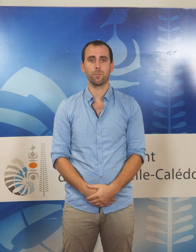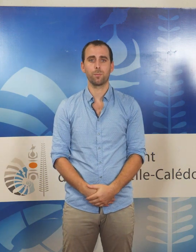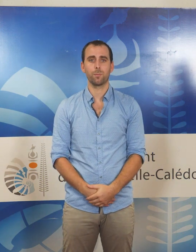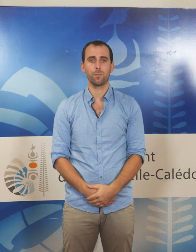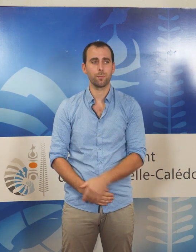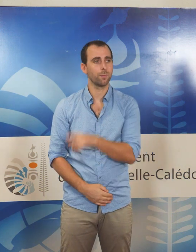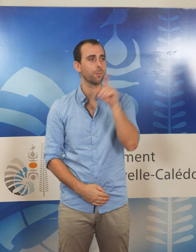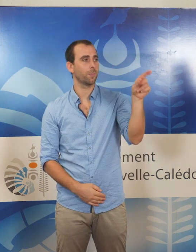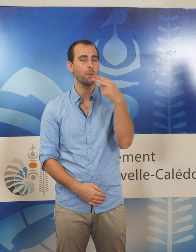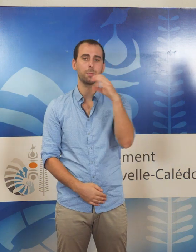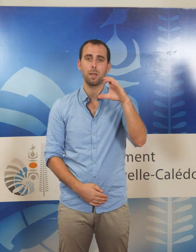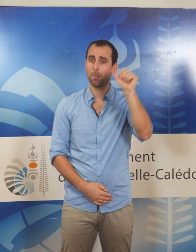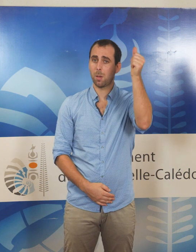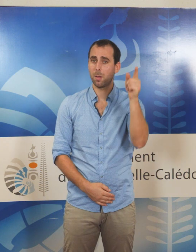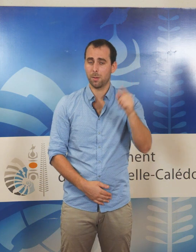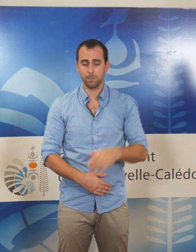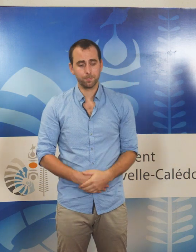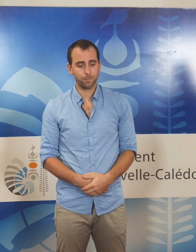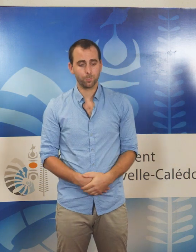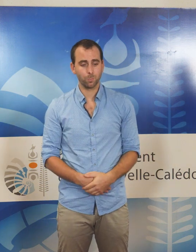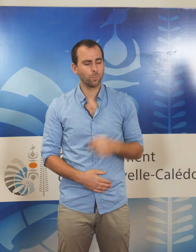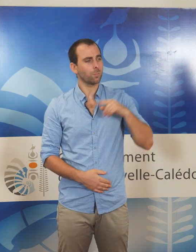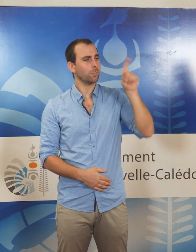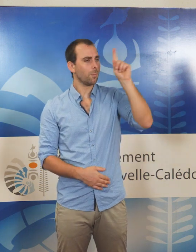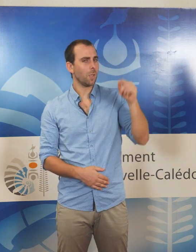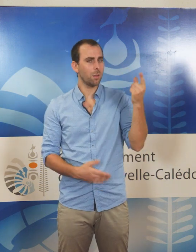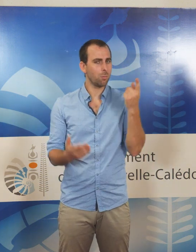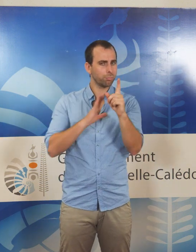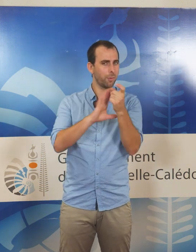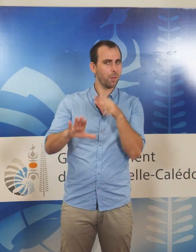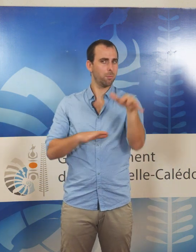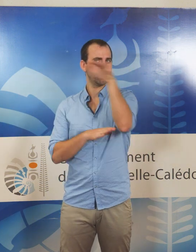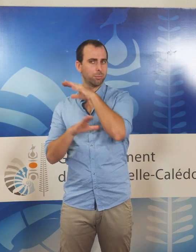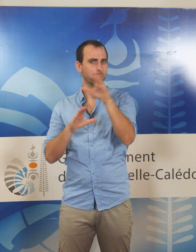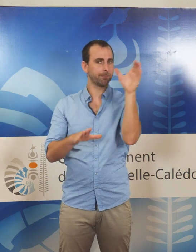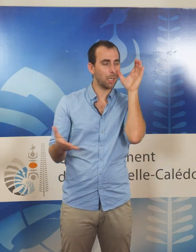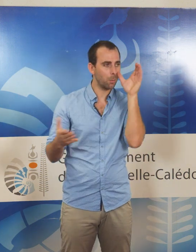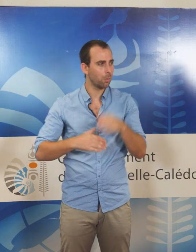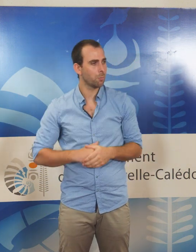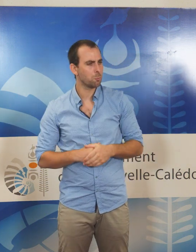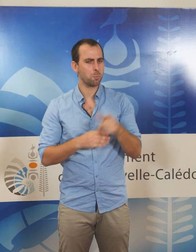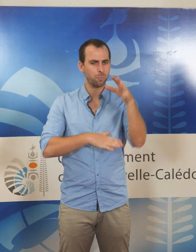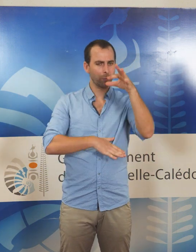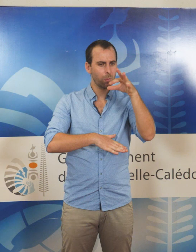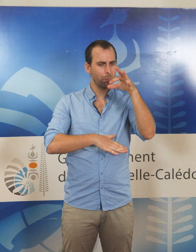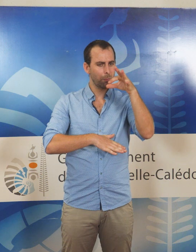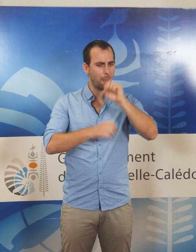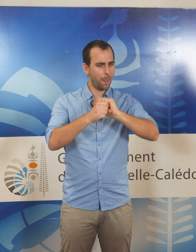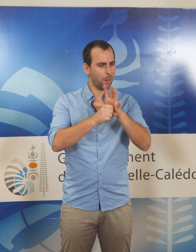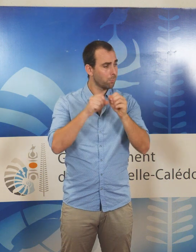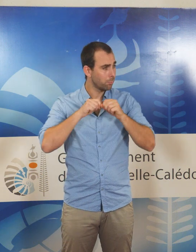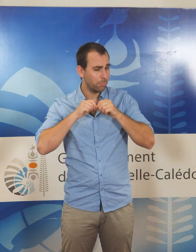Jeannette Pichessi, DNC Première. Alors, une question de la part de nos auditeurs. Comment pouvez-vous être sûr que le virus ne circule